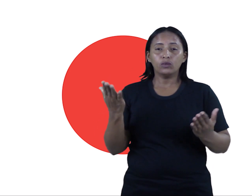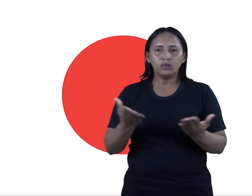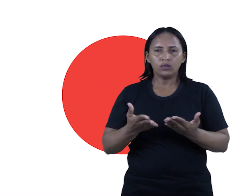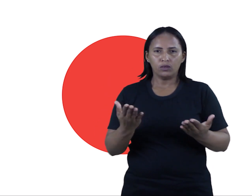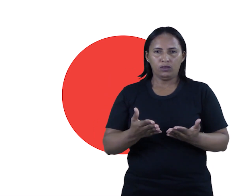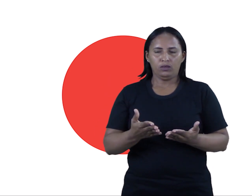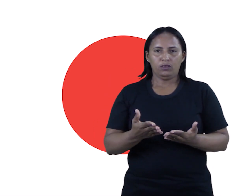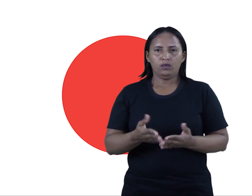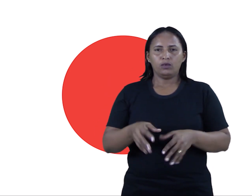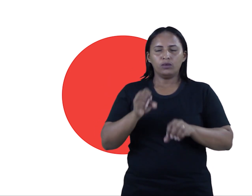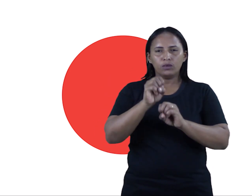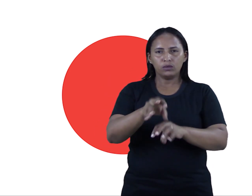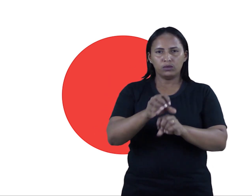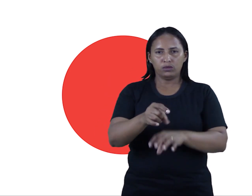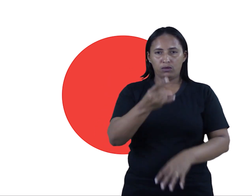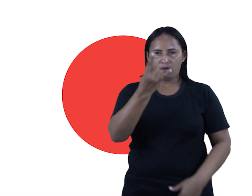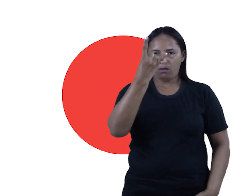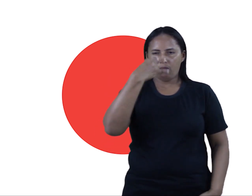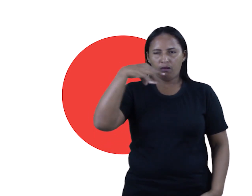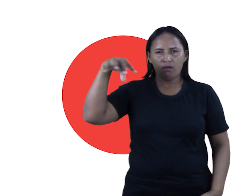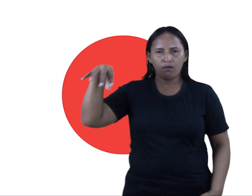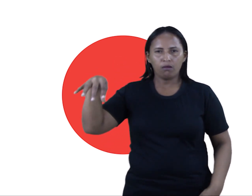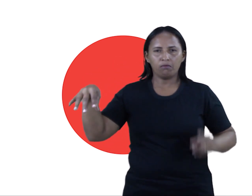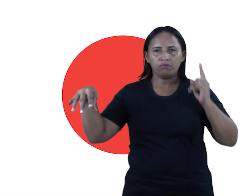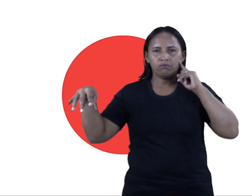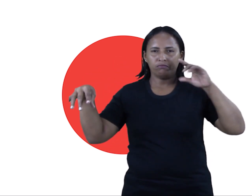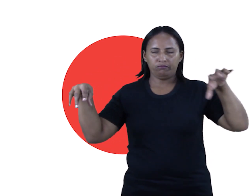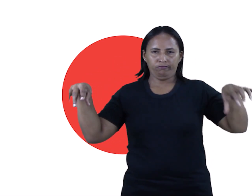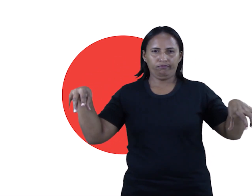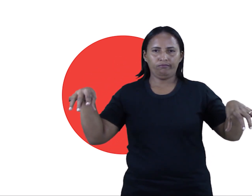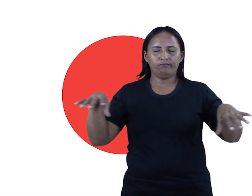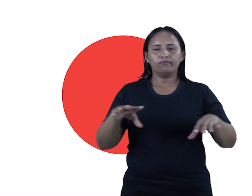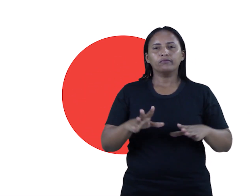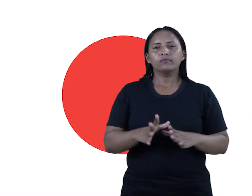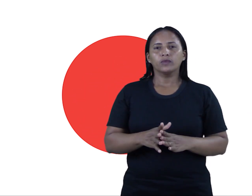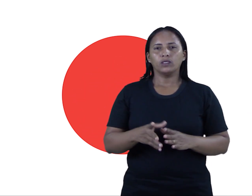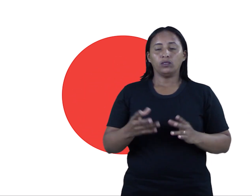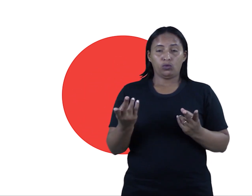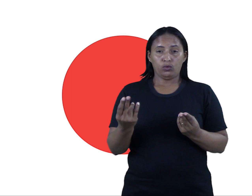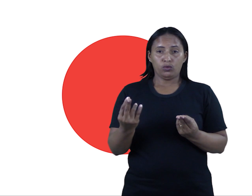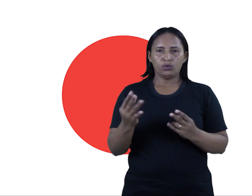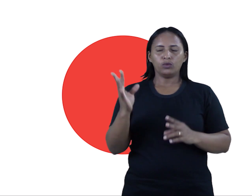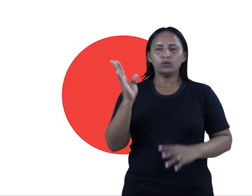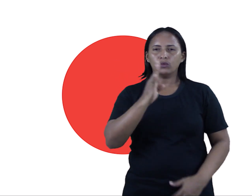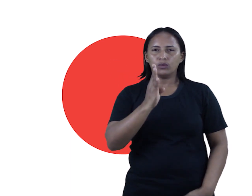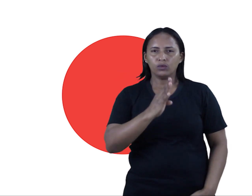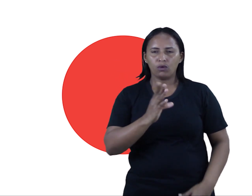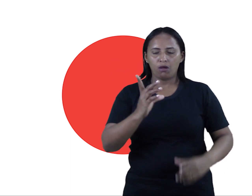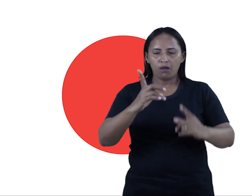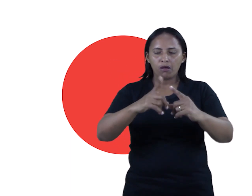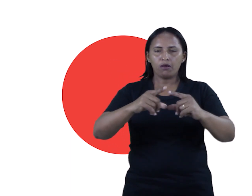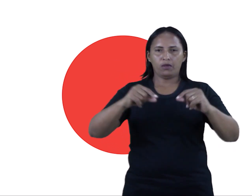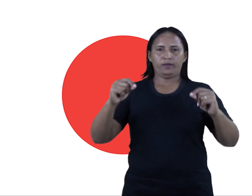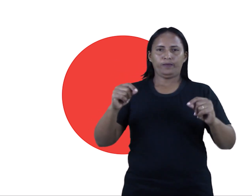Atualmente, o ensino de cegos e surdos foram separados. Assim como no Brasil, o Japão também